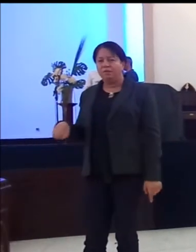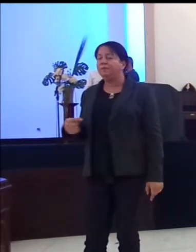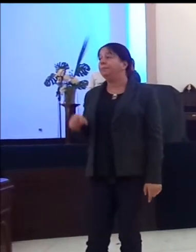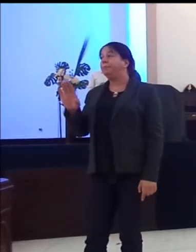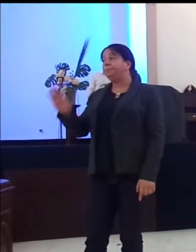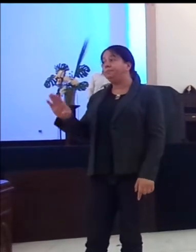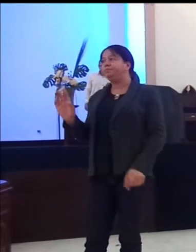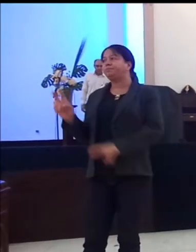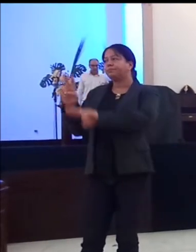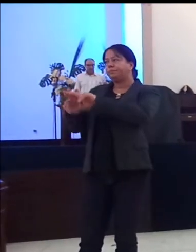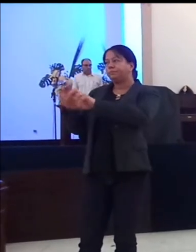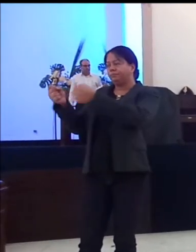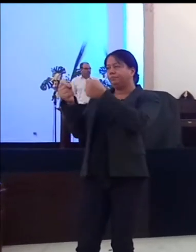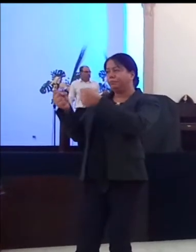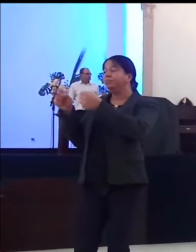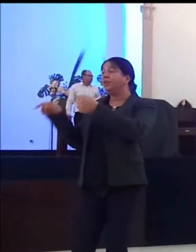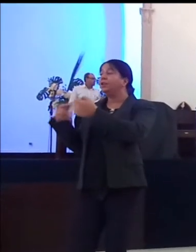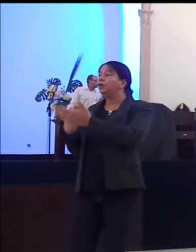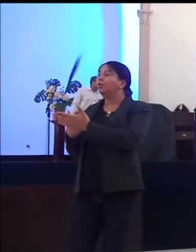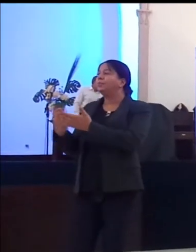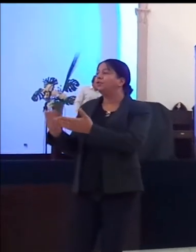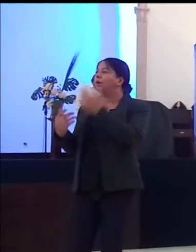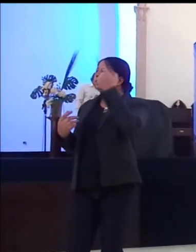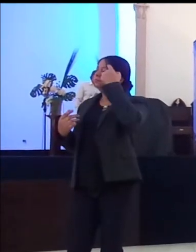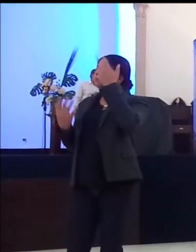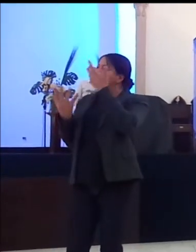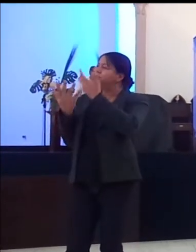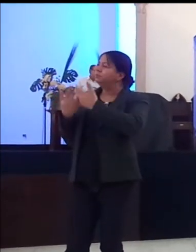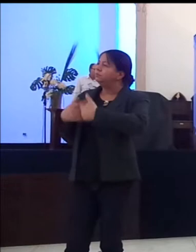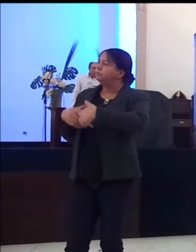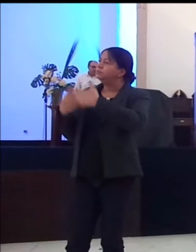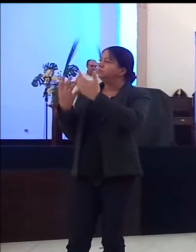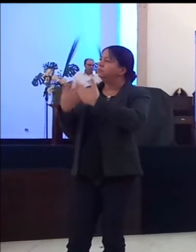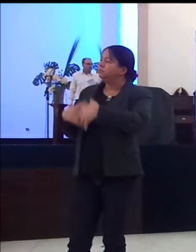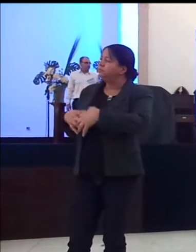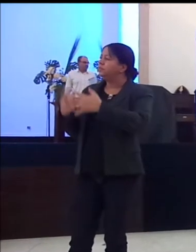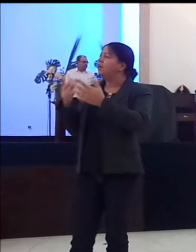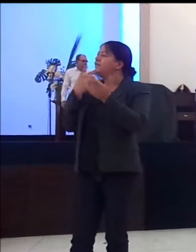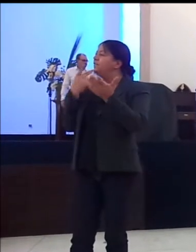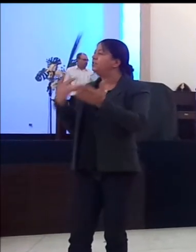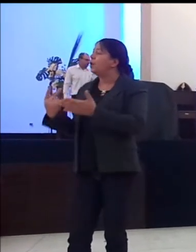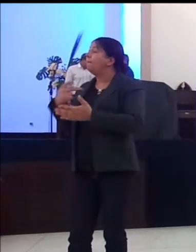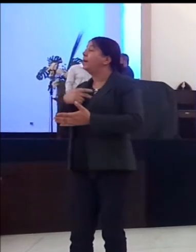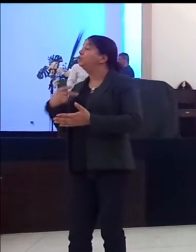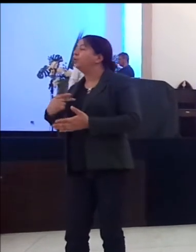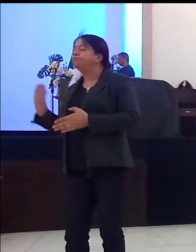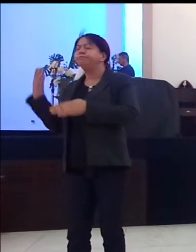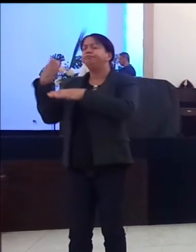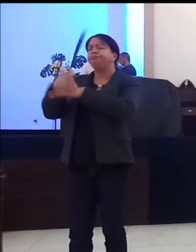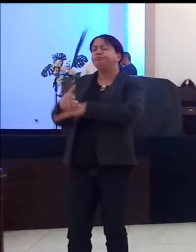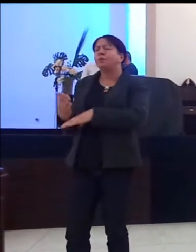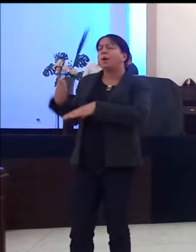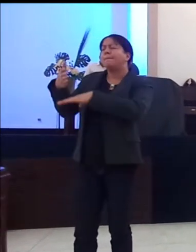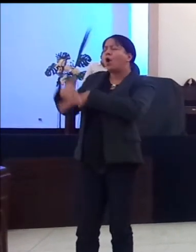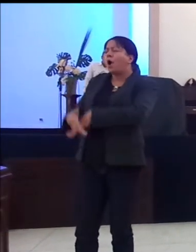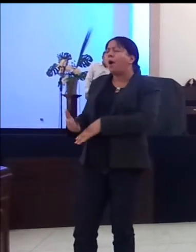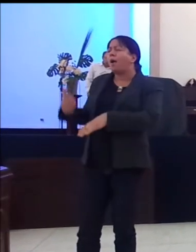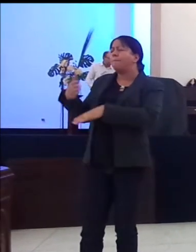E na cadeia, ele começou a meditar, começou a ser visitado por pastores, e ele